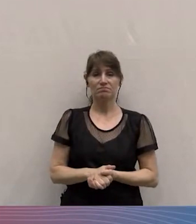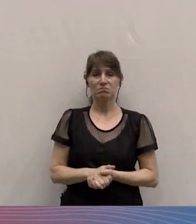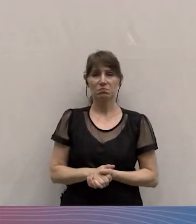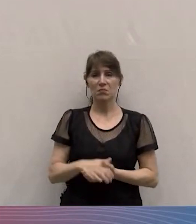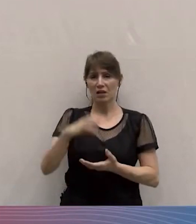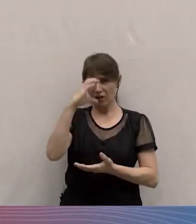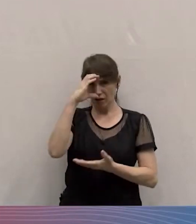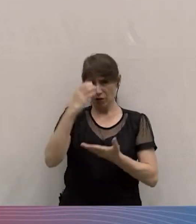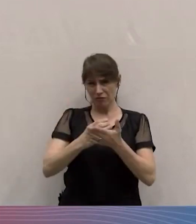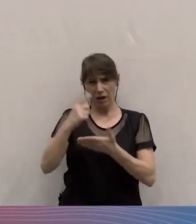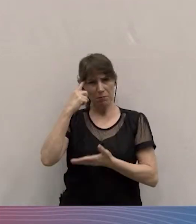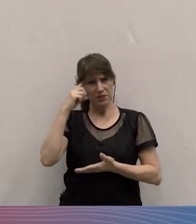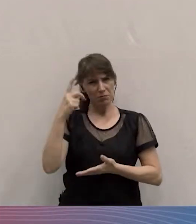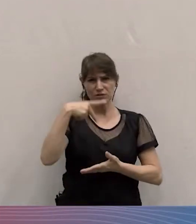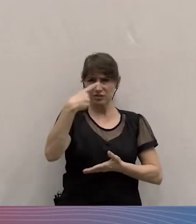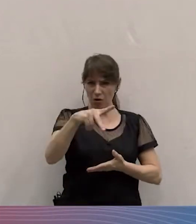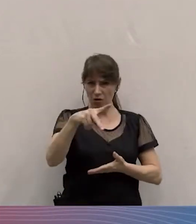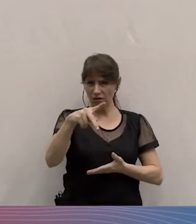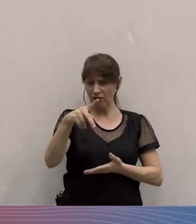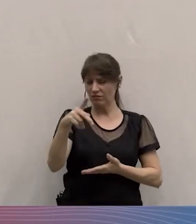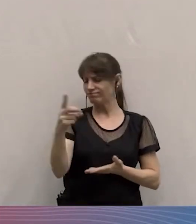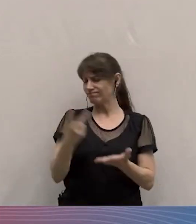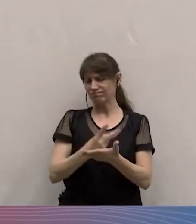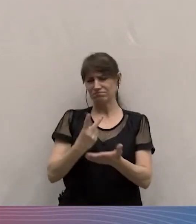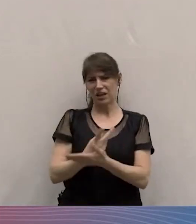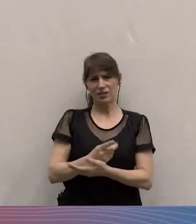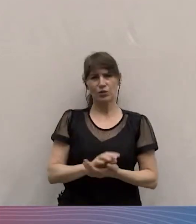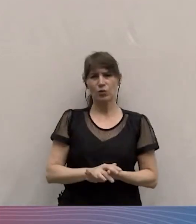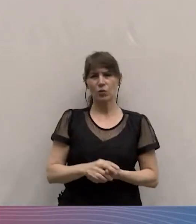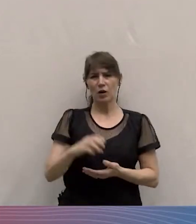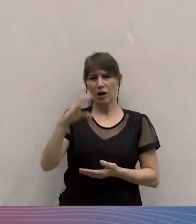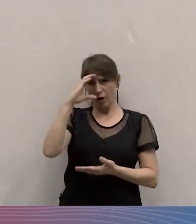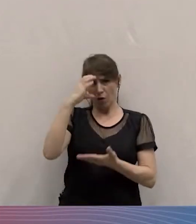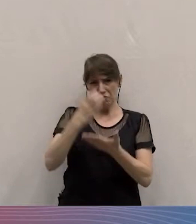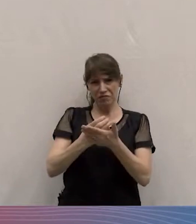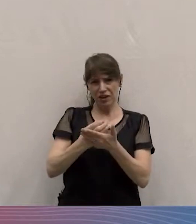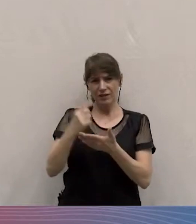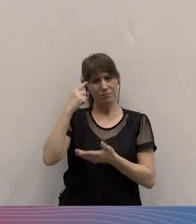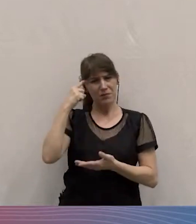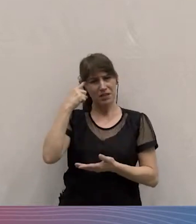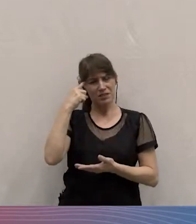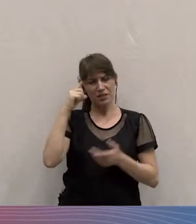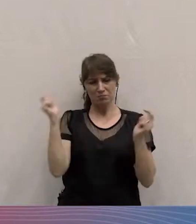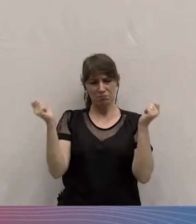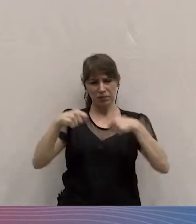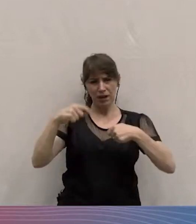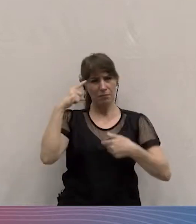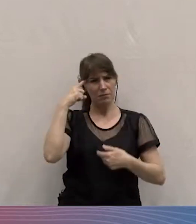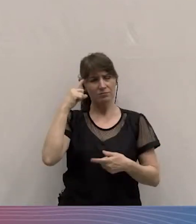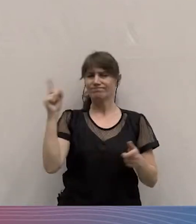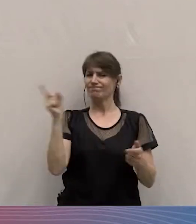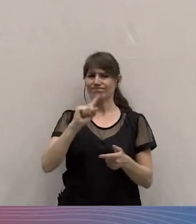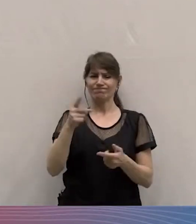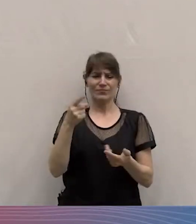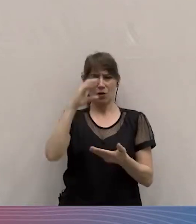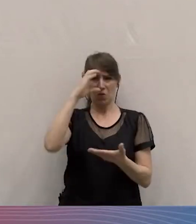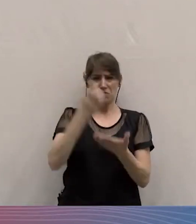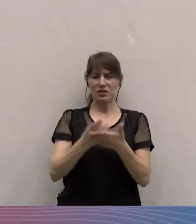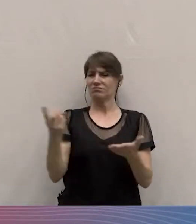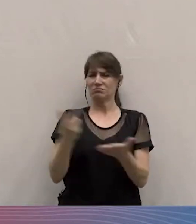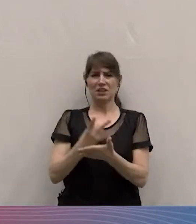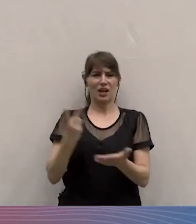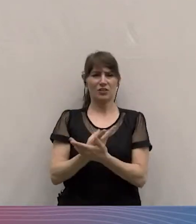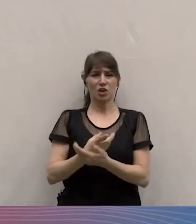Não confie no seu pensamento. Não confie na sua mente. Não confie na sua capacidade mental.